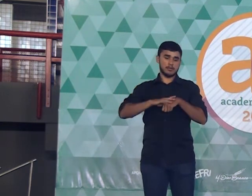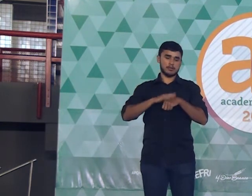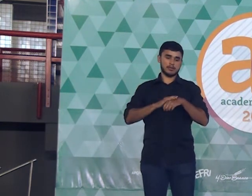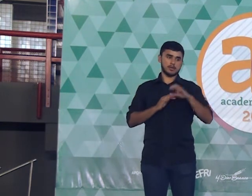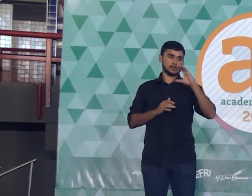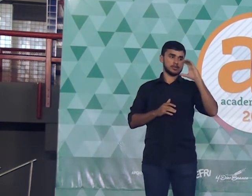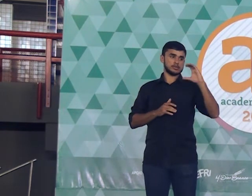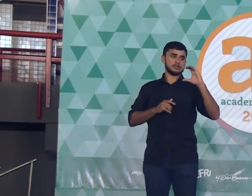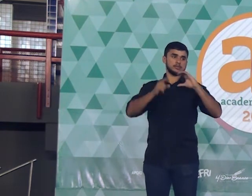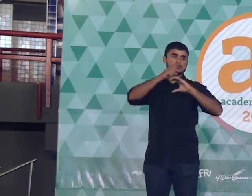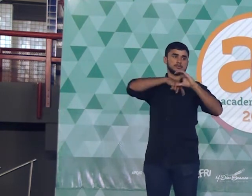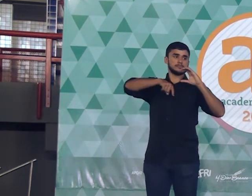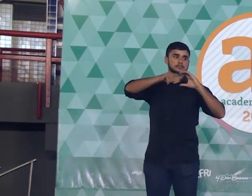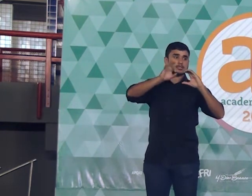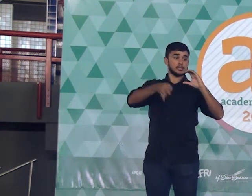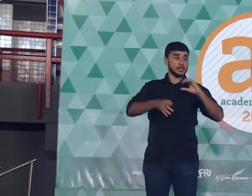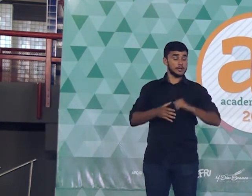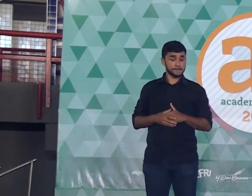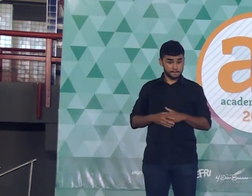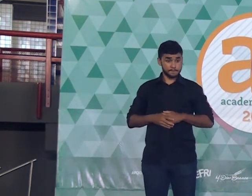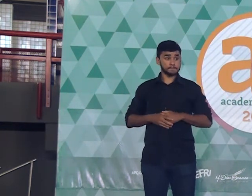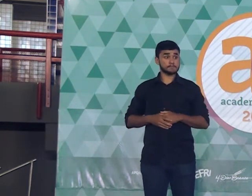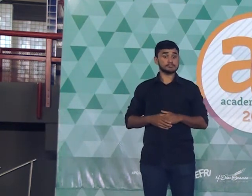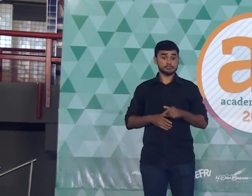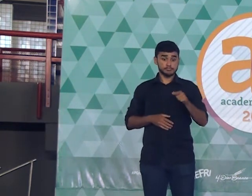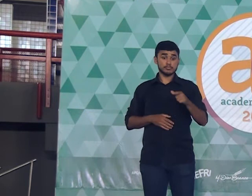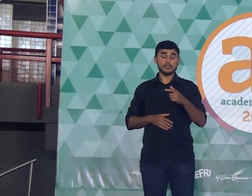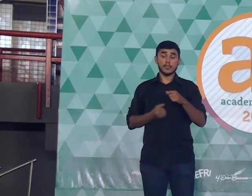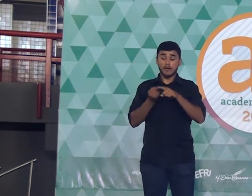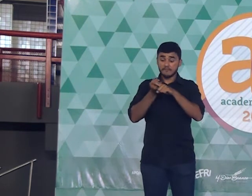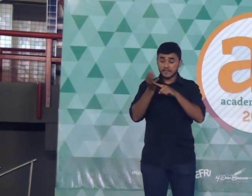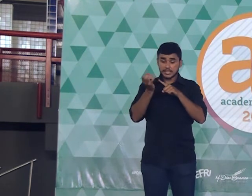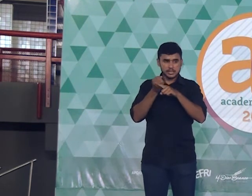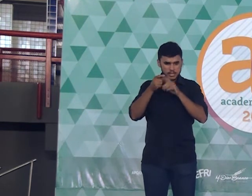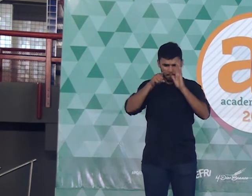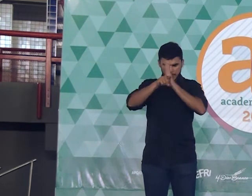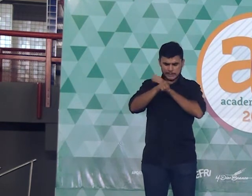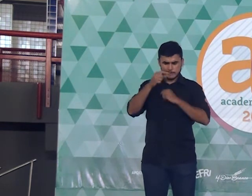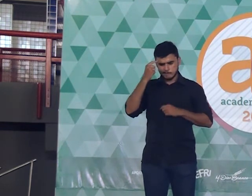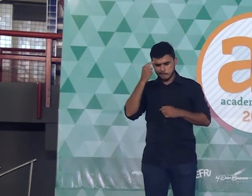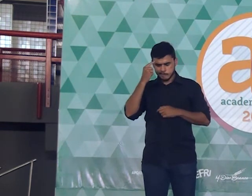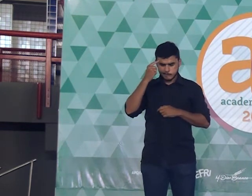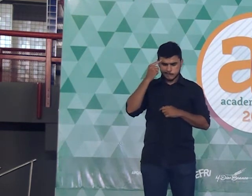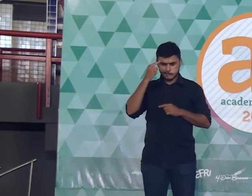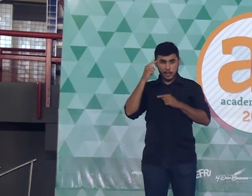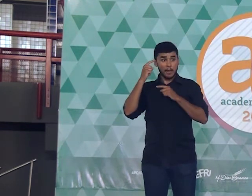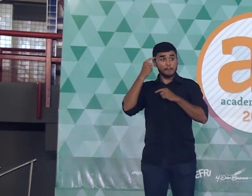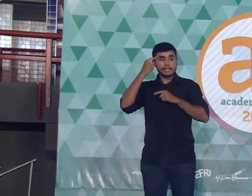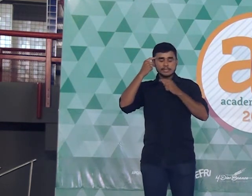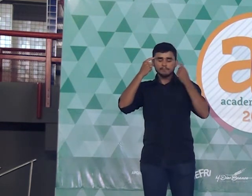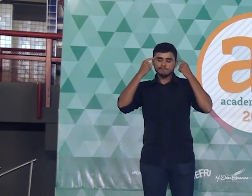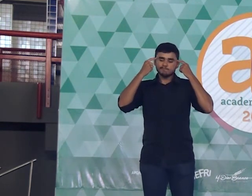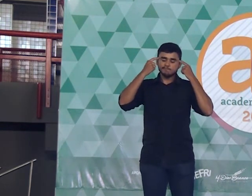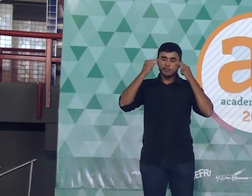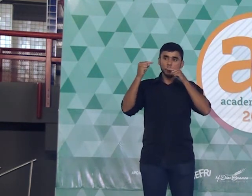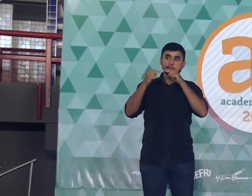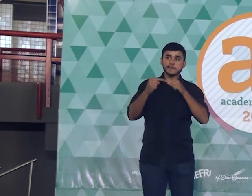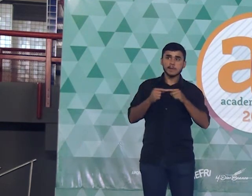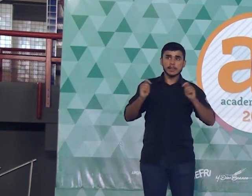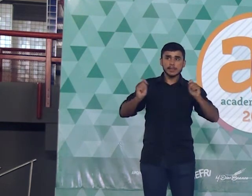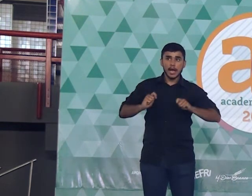Então, algumas questões de física, você vai responder pelo seu bom senso, pela sua lógica, pelo que você vê no dia a